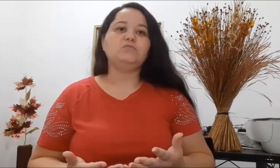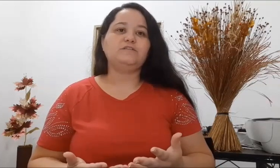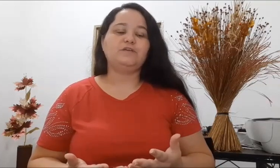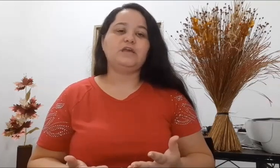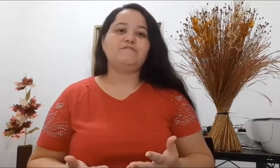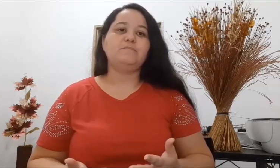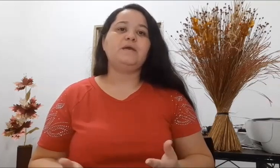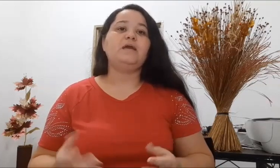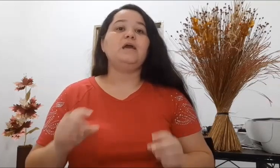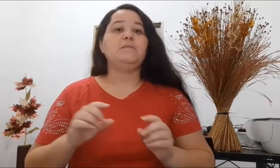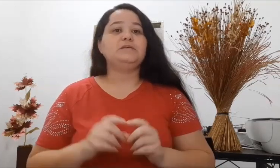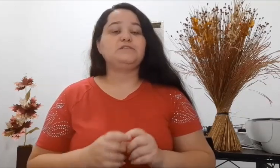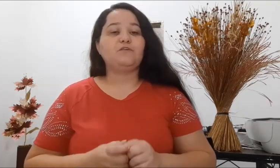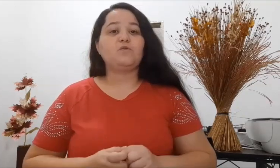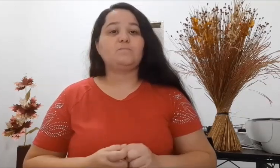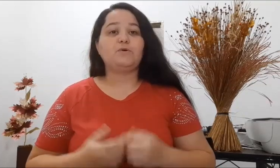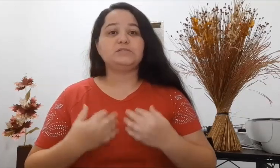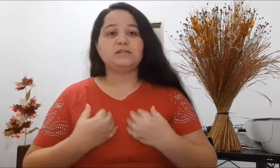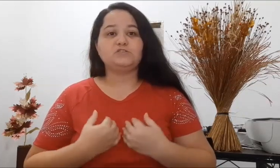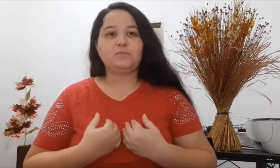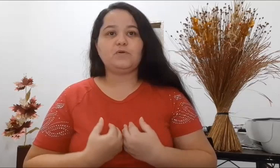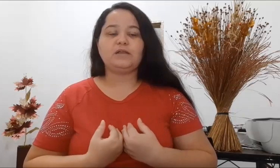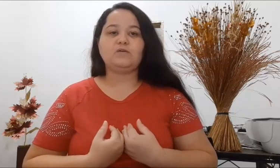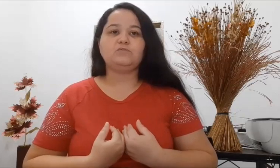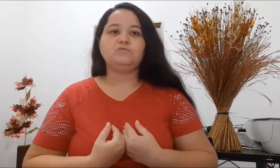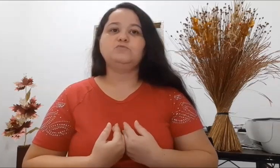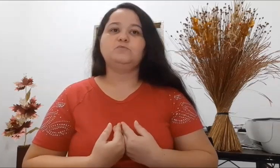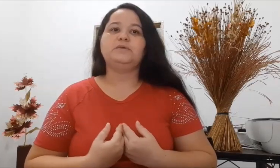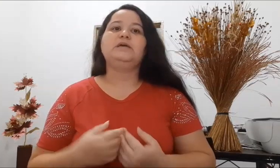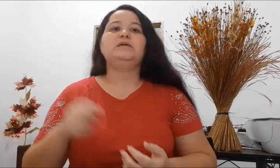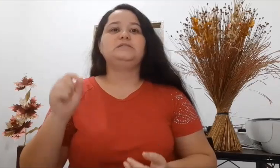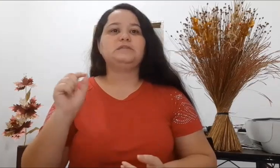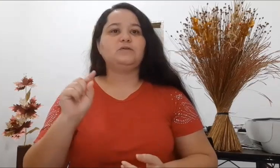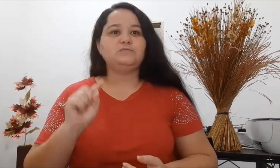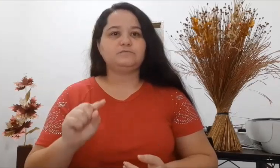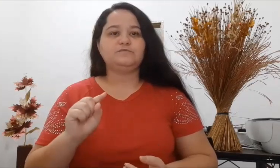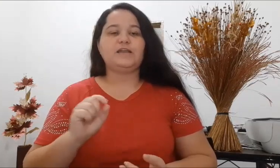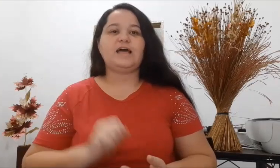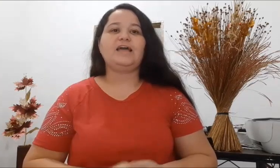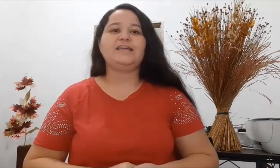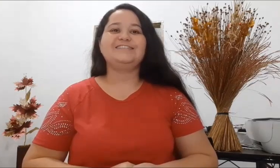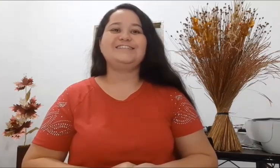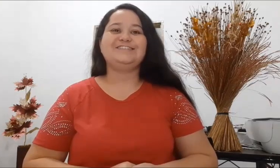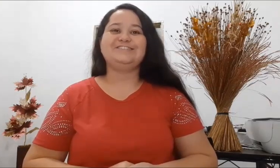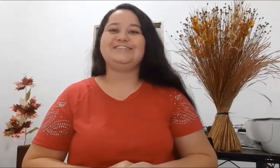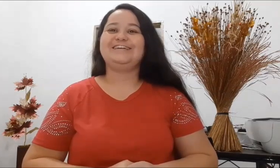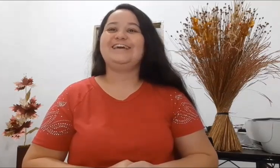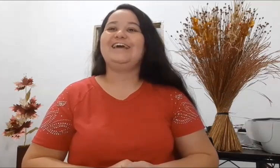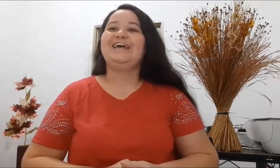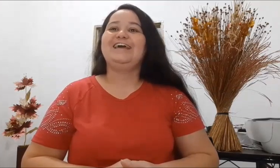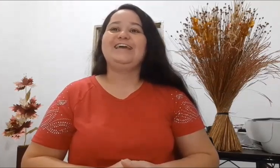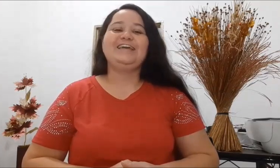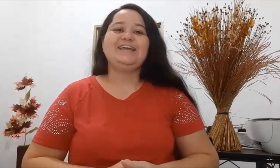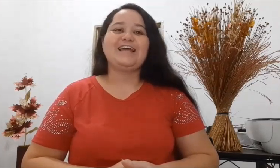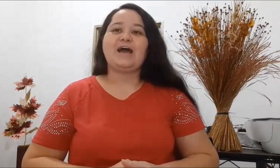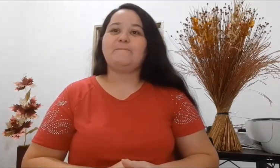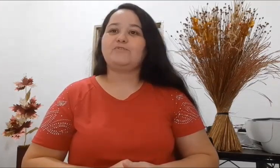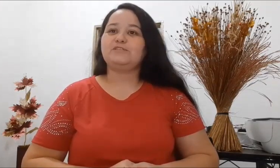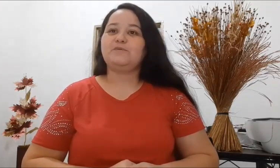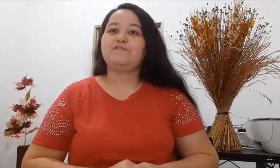TV IFB, mas que foram postados no meu canal do YouTube. Então, vai lá e assiste. E a próxima